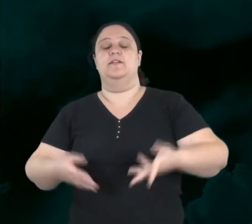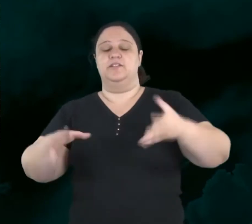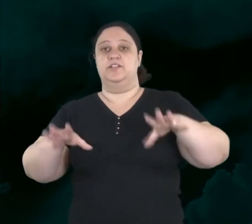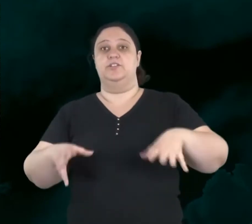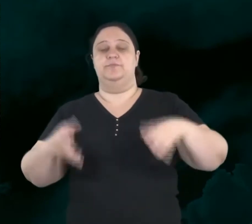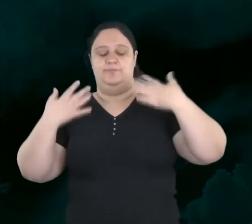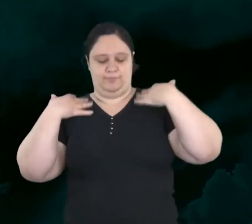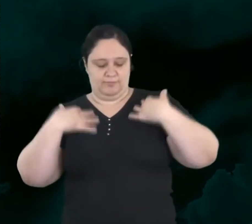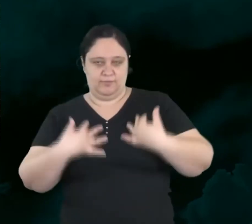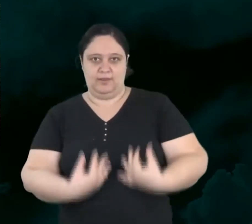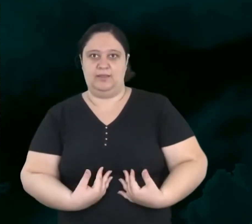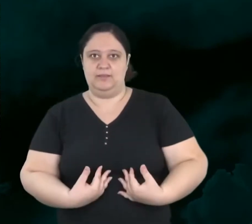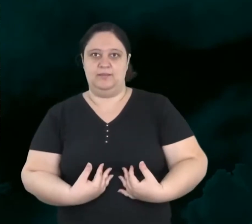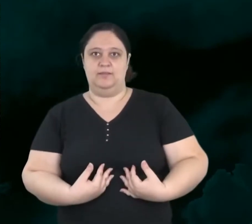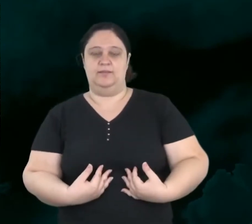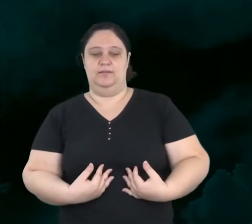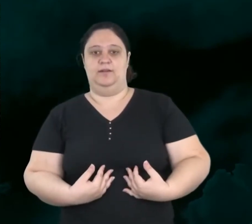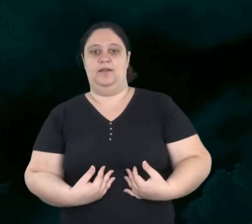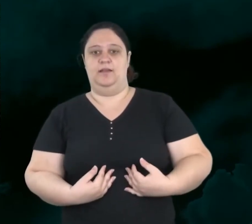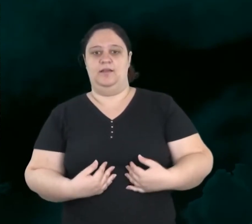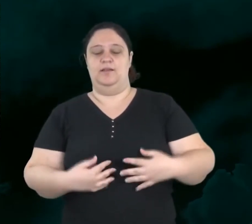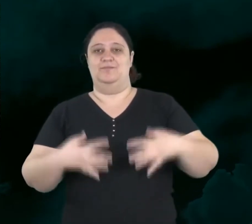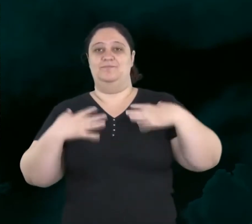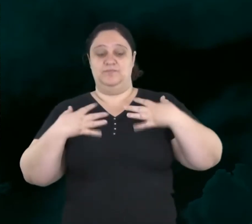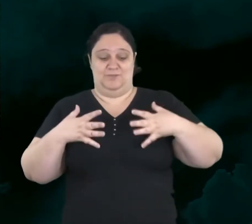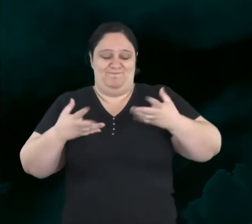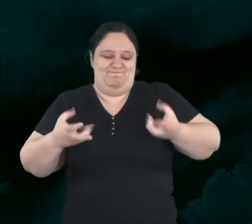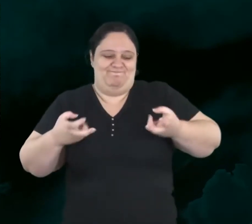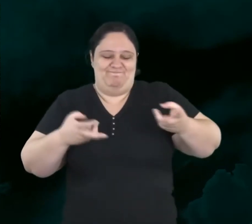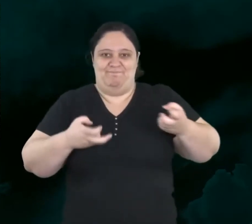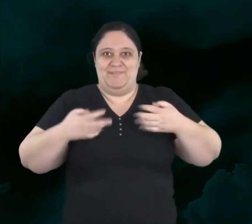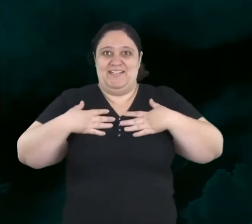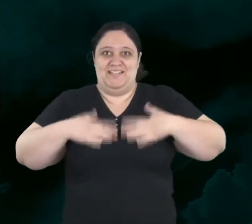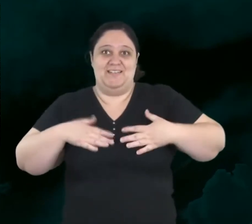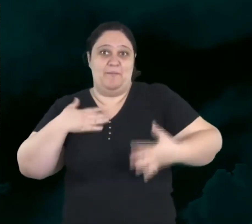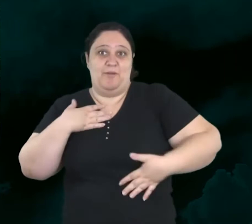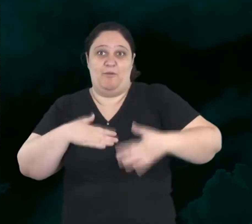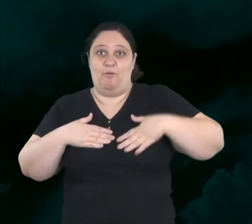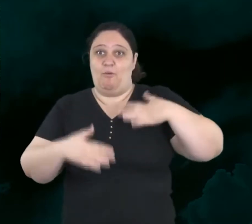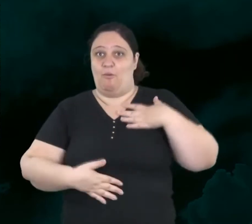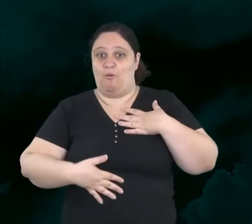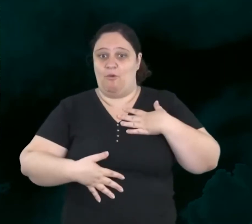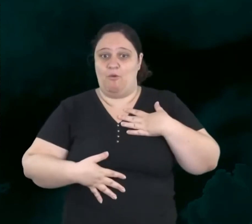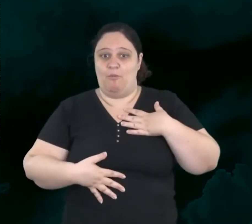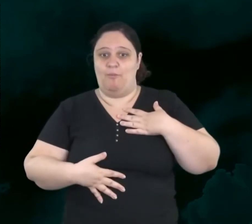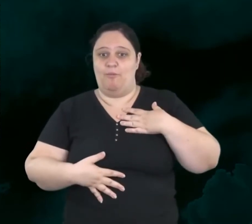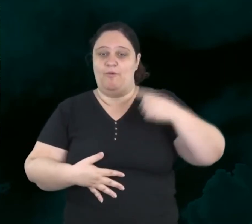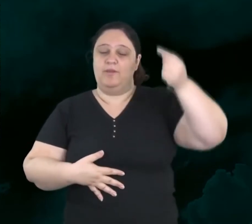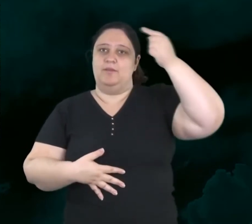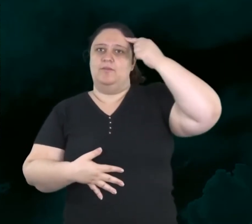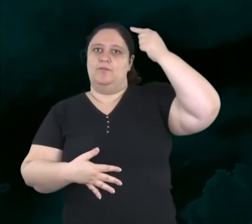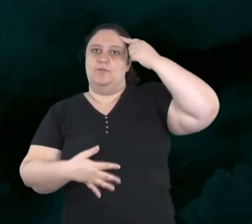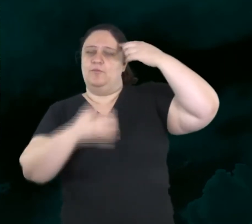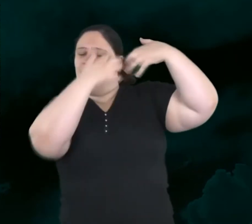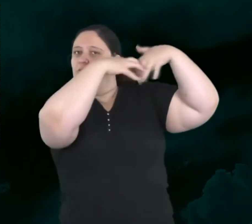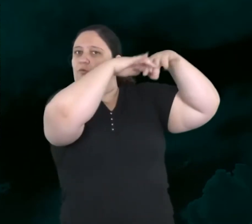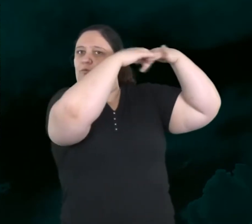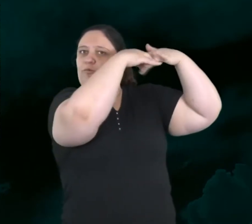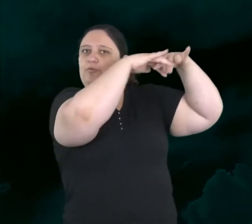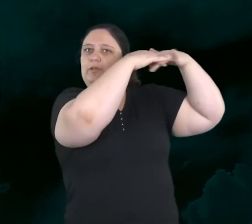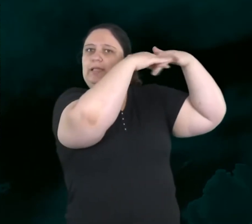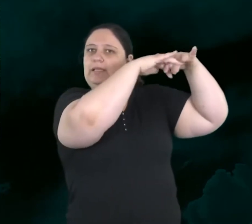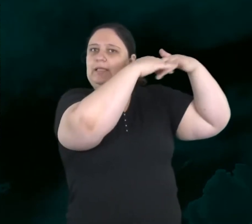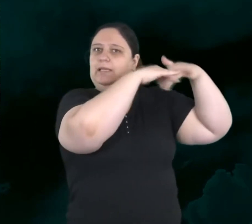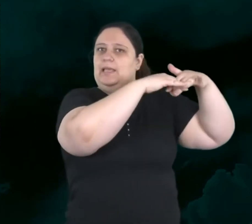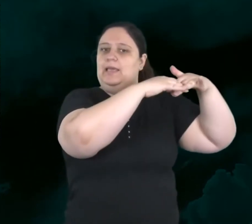nervoso leva essas informações dos 5 sentidos para o sistema, né, do